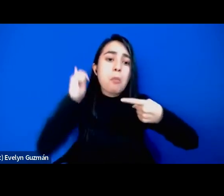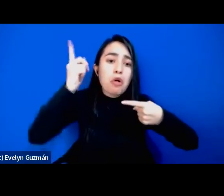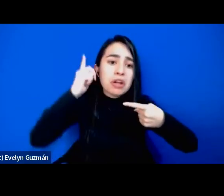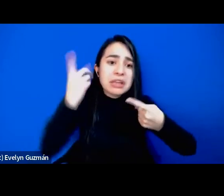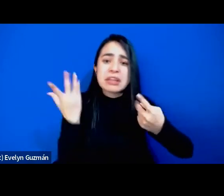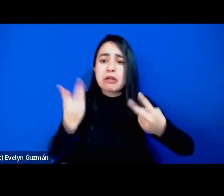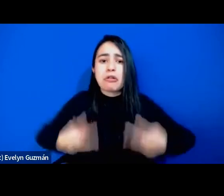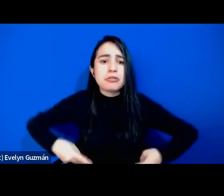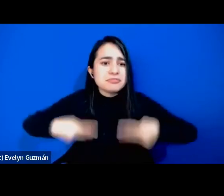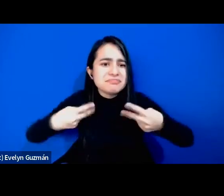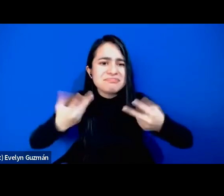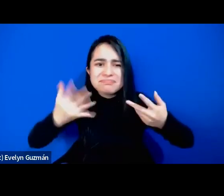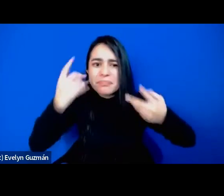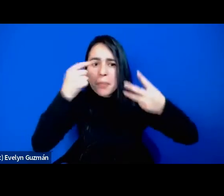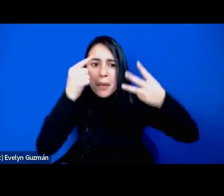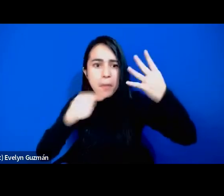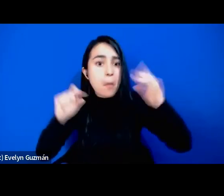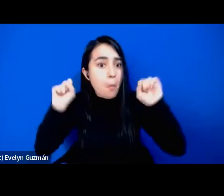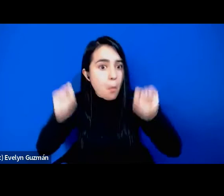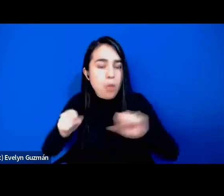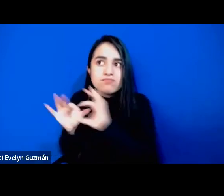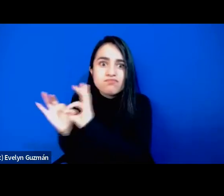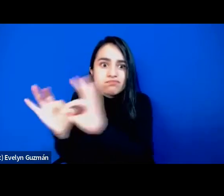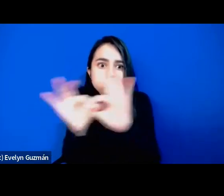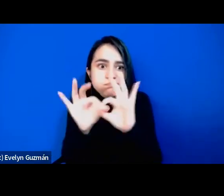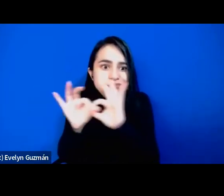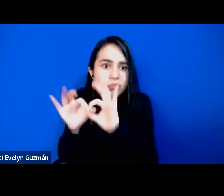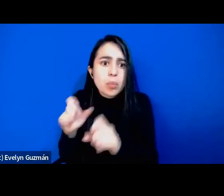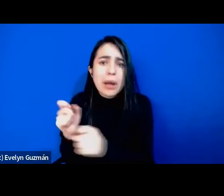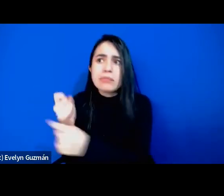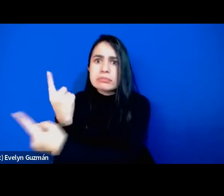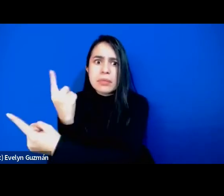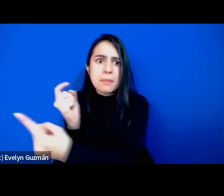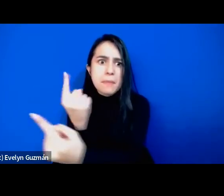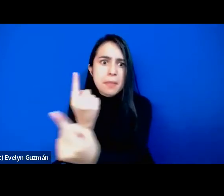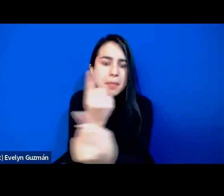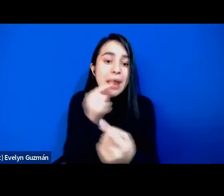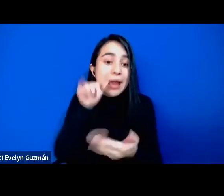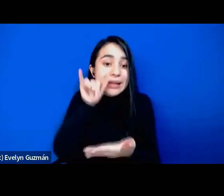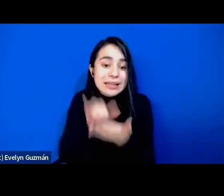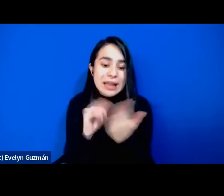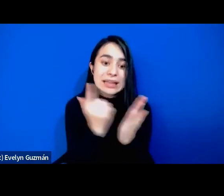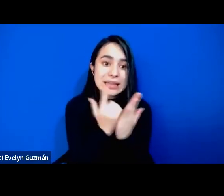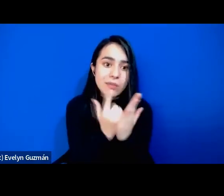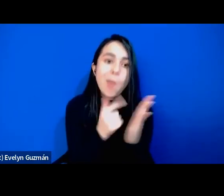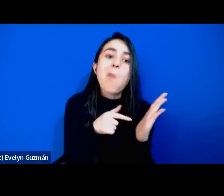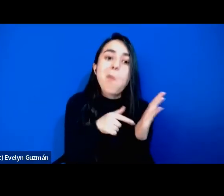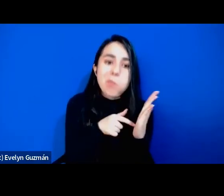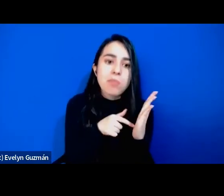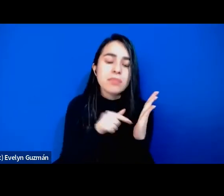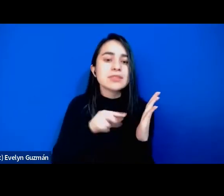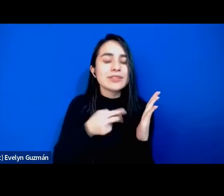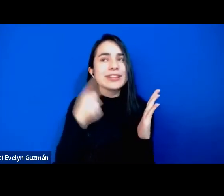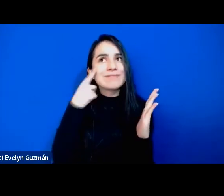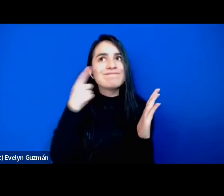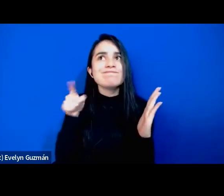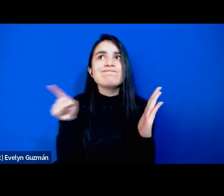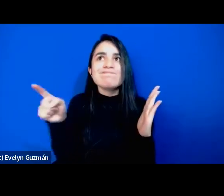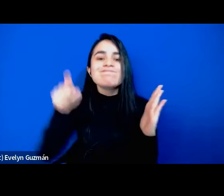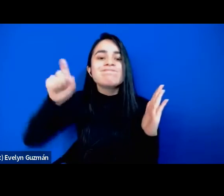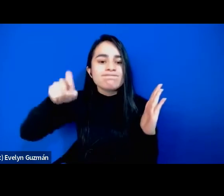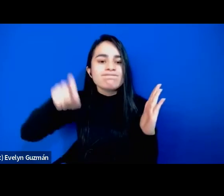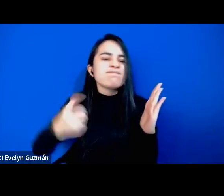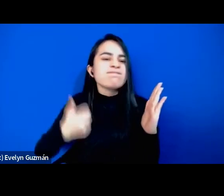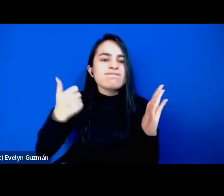entonces digamos también esta esta este libro responde a la necesidad de invitar